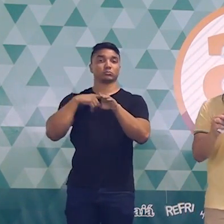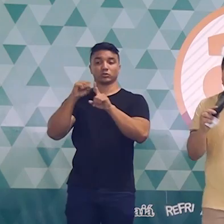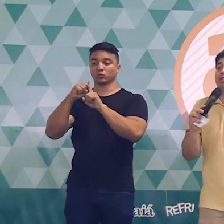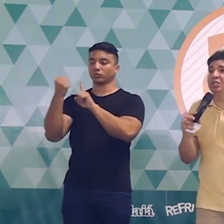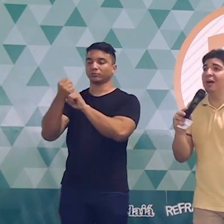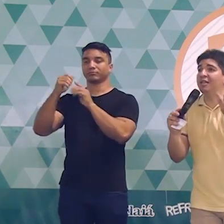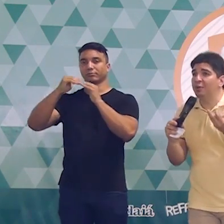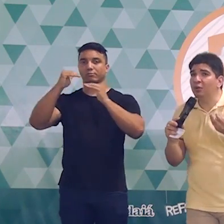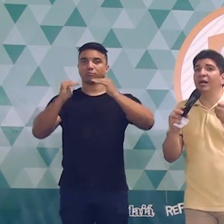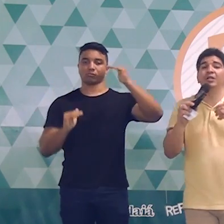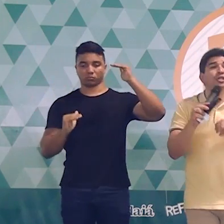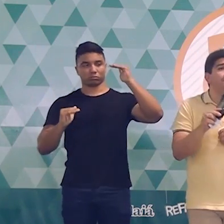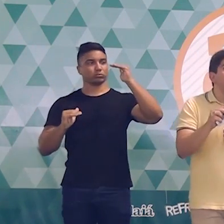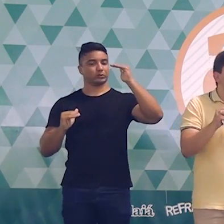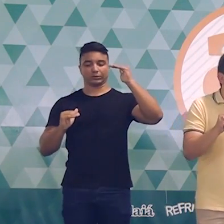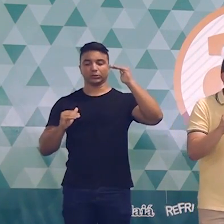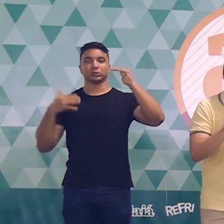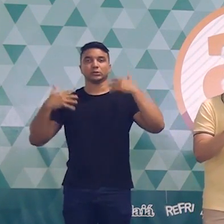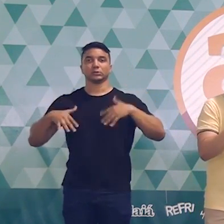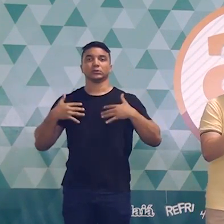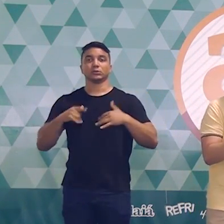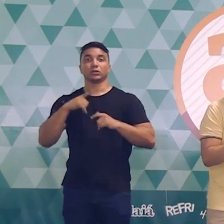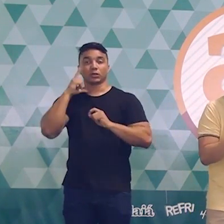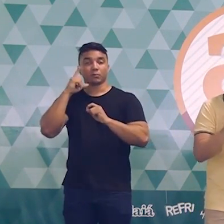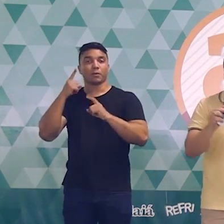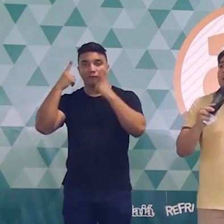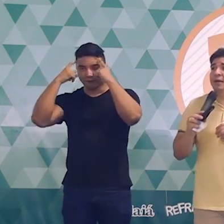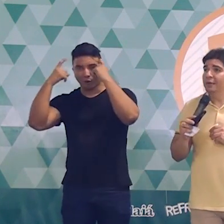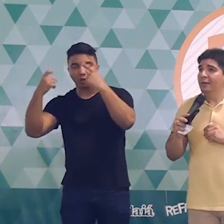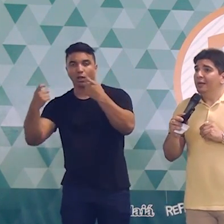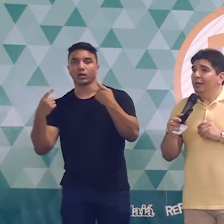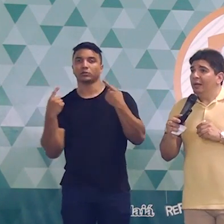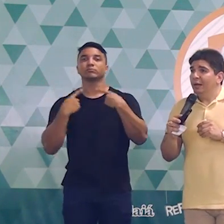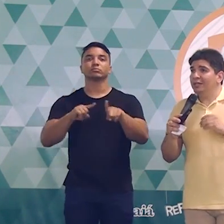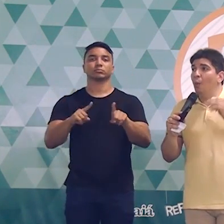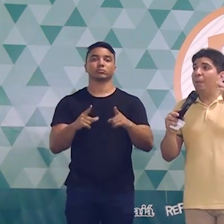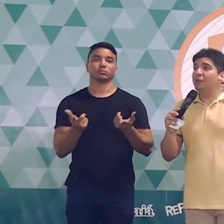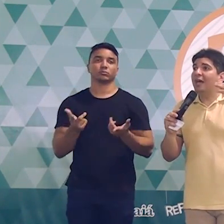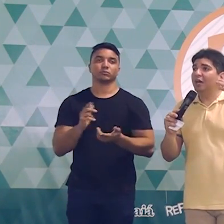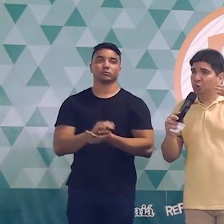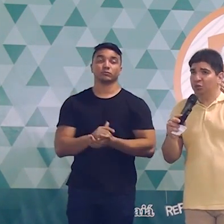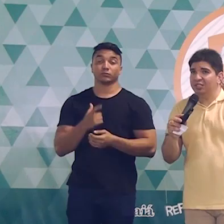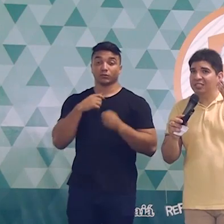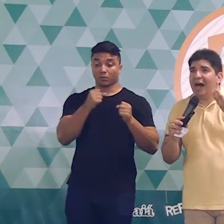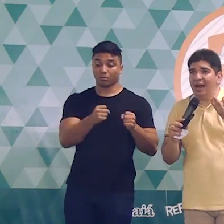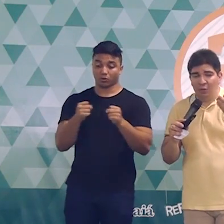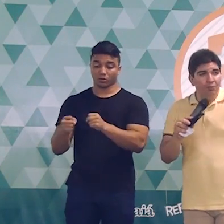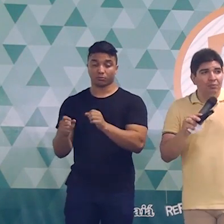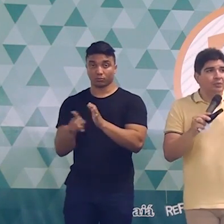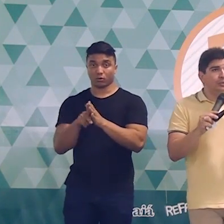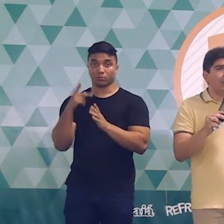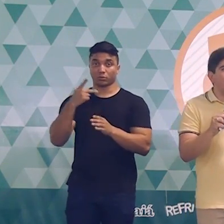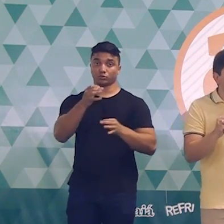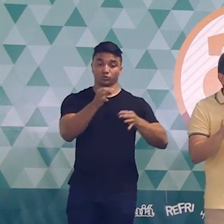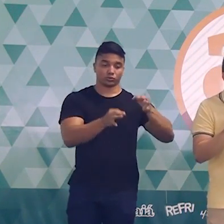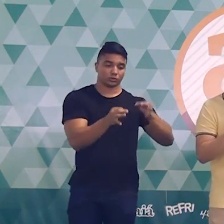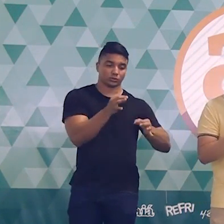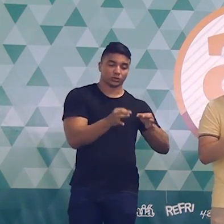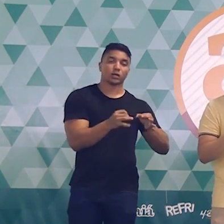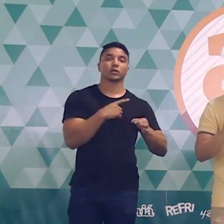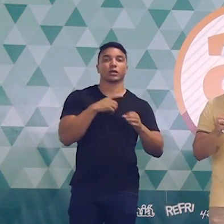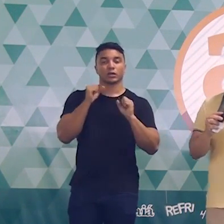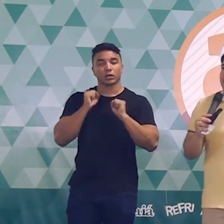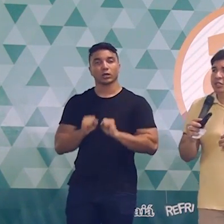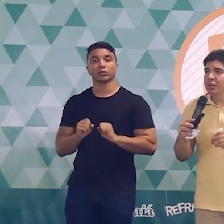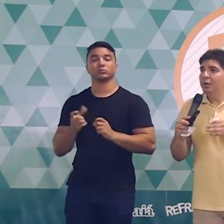socialmente o desprestígio ainda é muito grande, as questões de violência também. Então o poder judiciário traz garantias